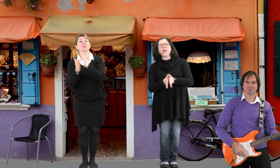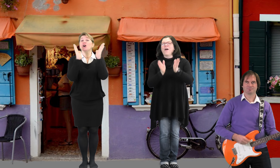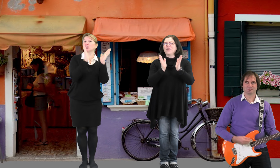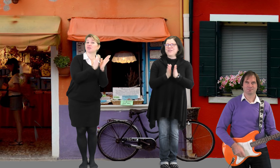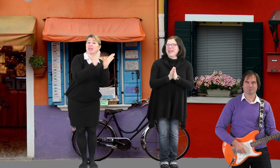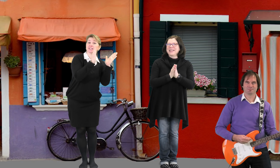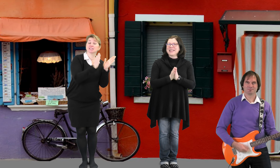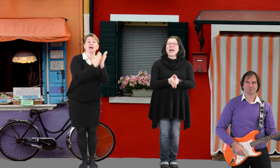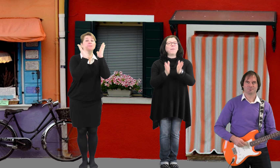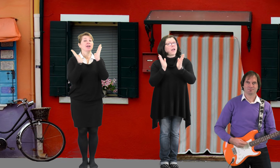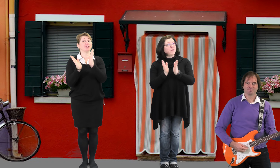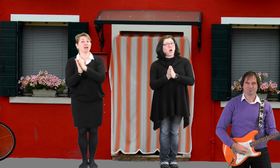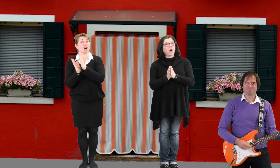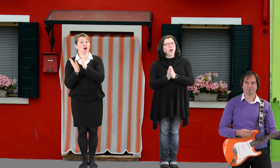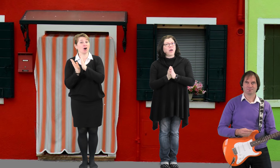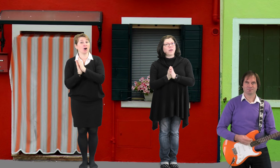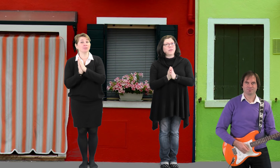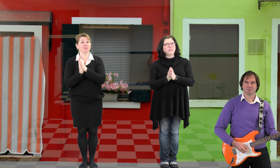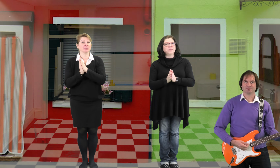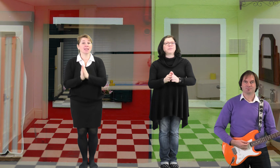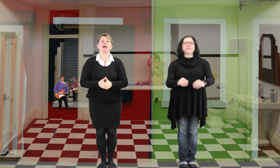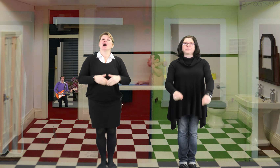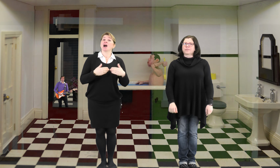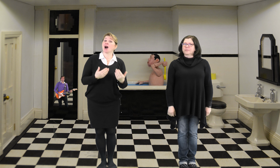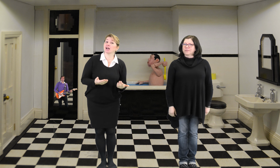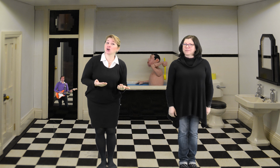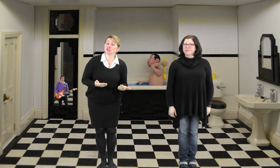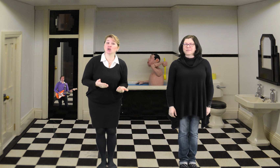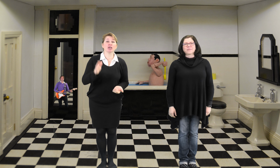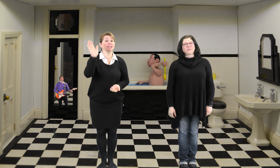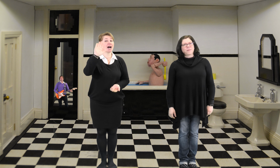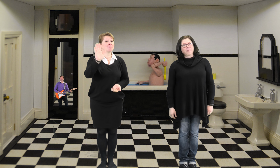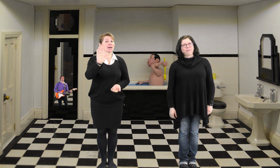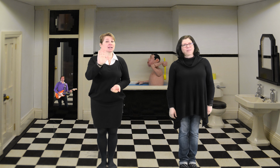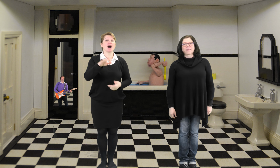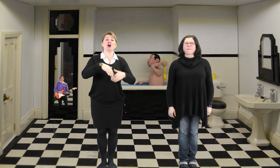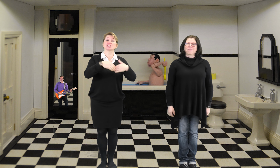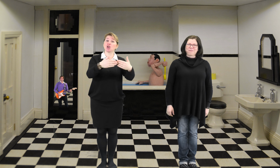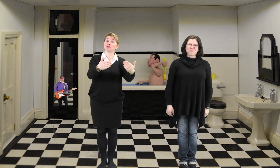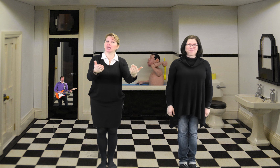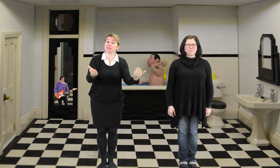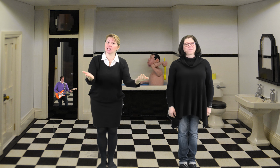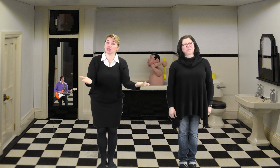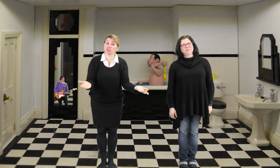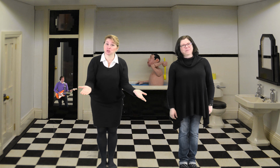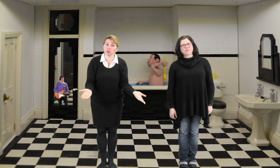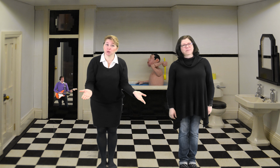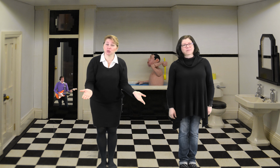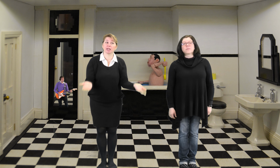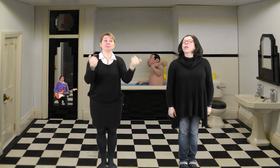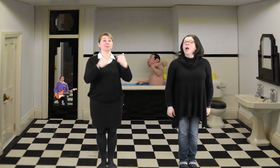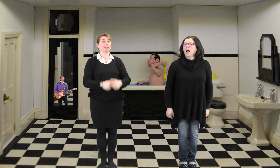dem und werden dabei froh. Hallo, du im Nachbarnhaus, öffne deine